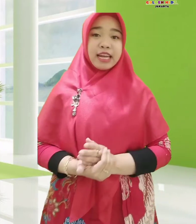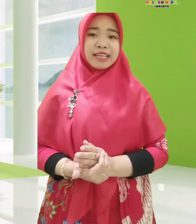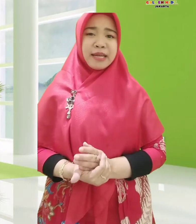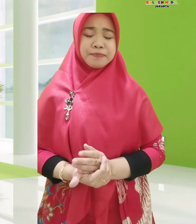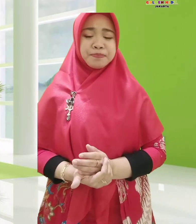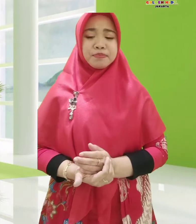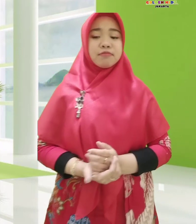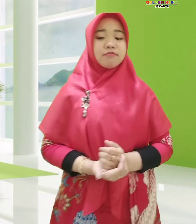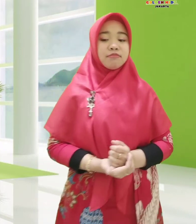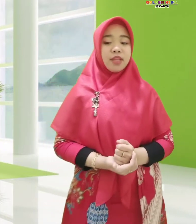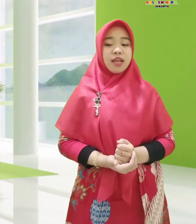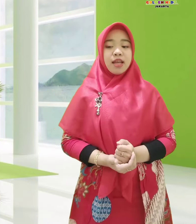sekitarnya.